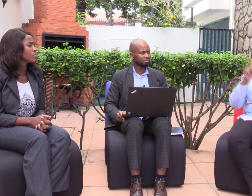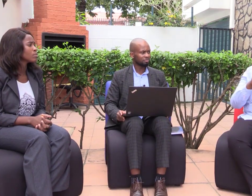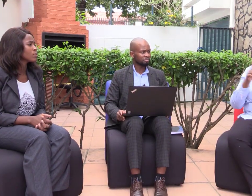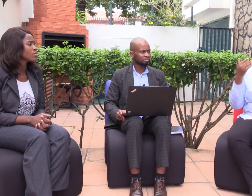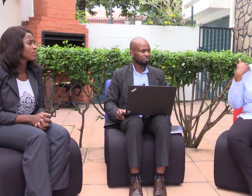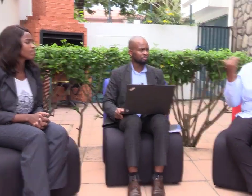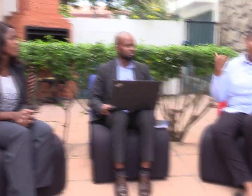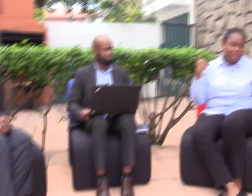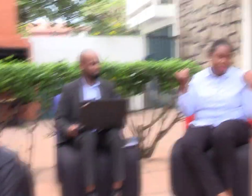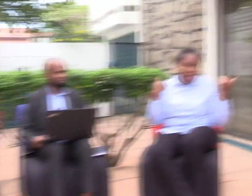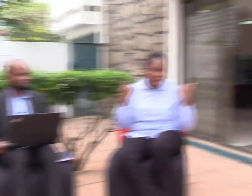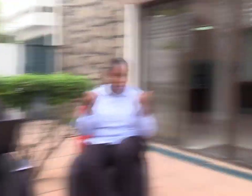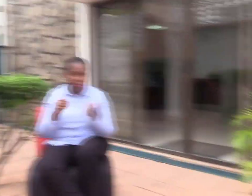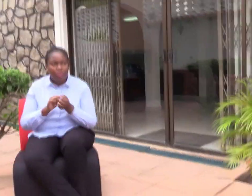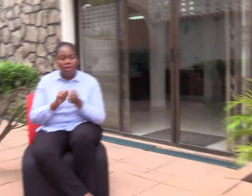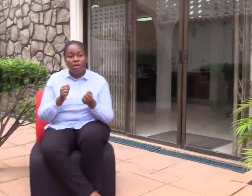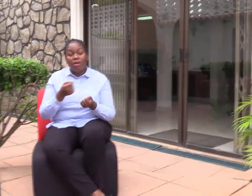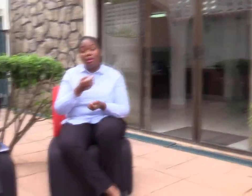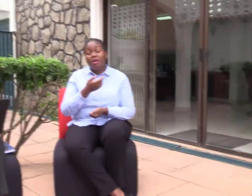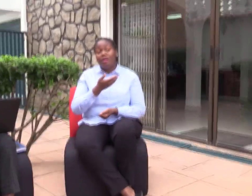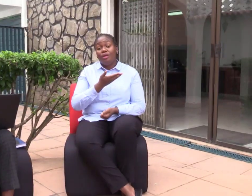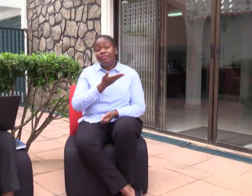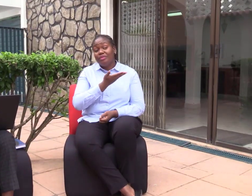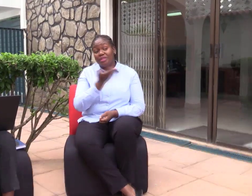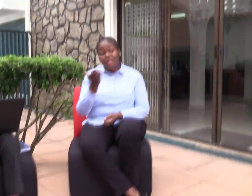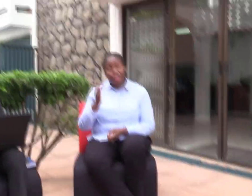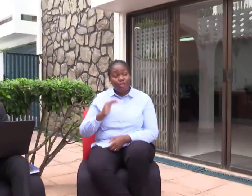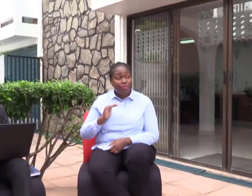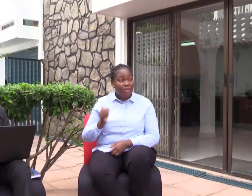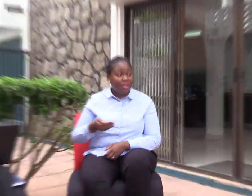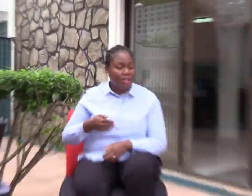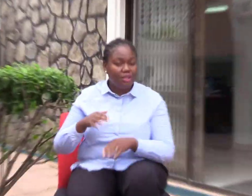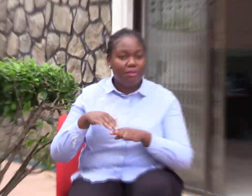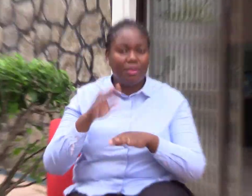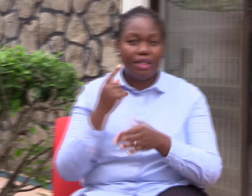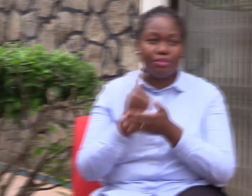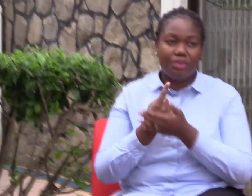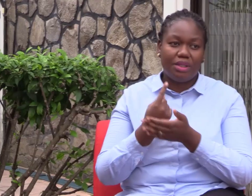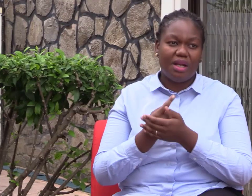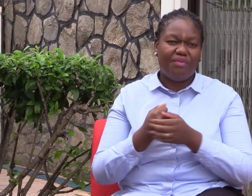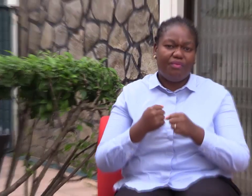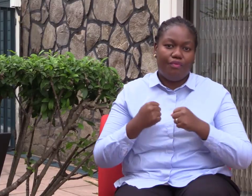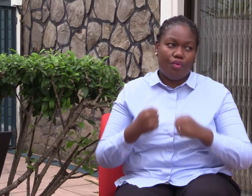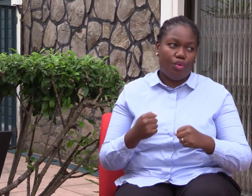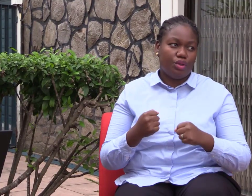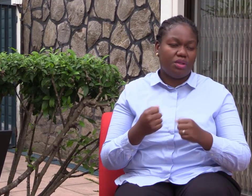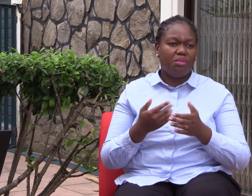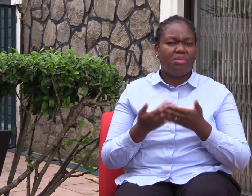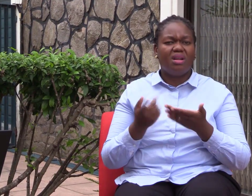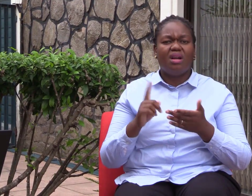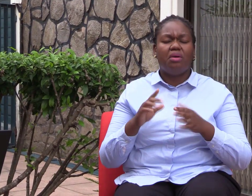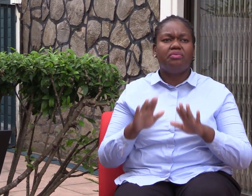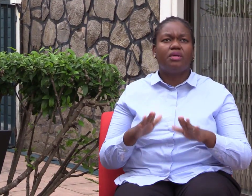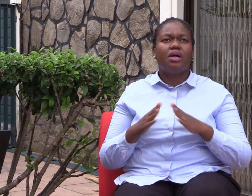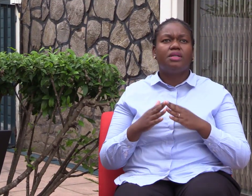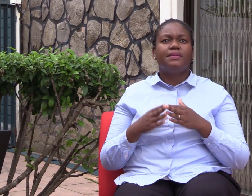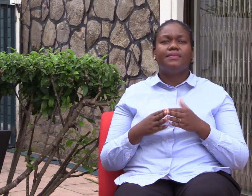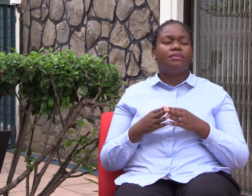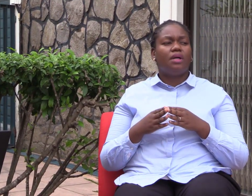Bom, talvez deixar realmente um comentário para todas as mulheres, dizer que é muito importante para que